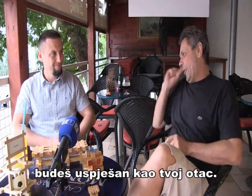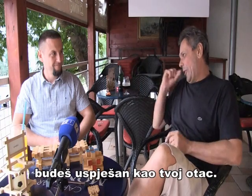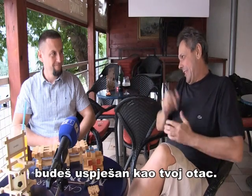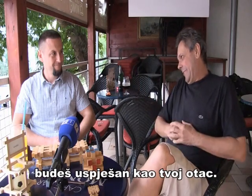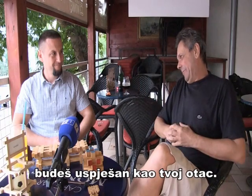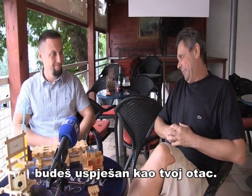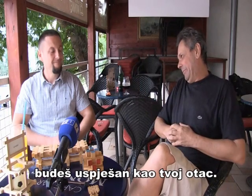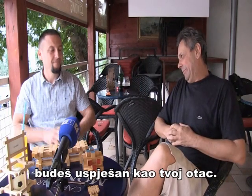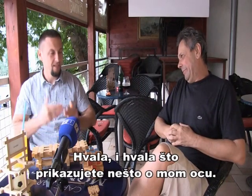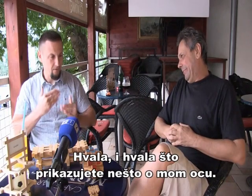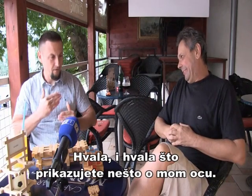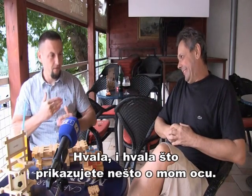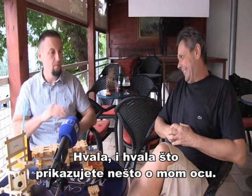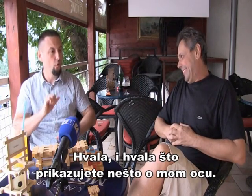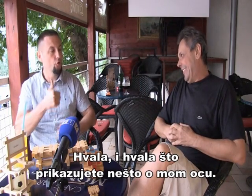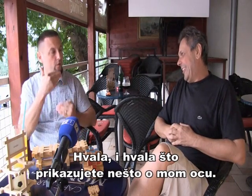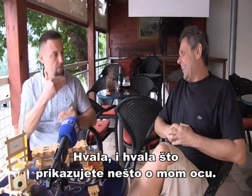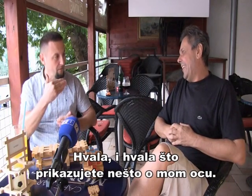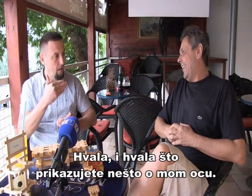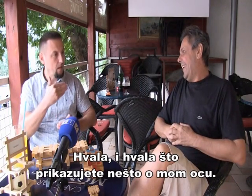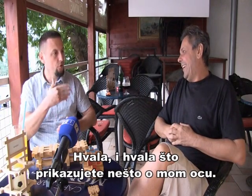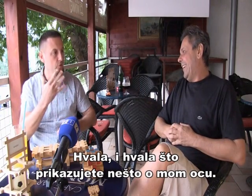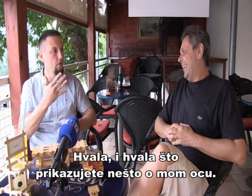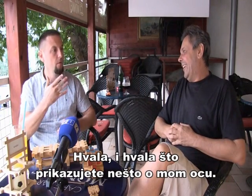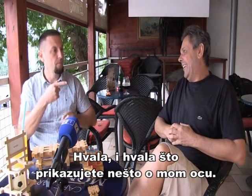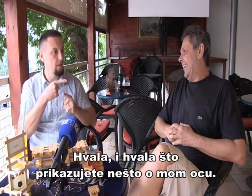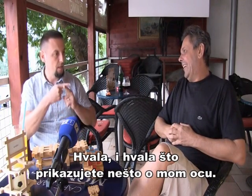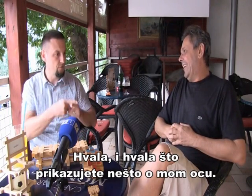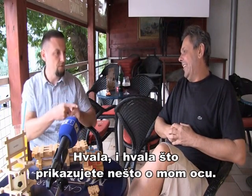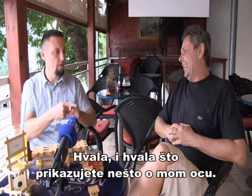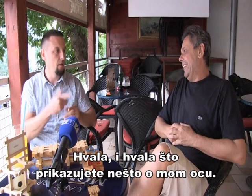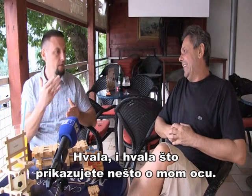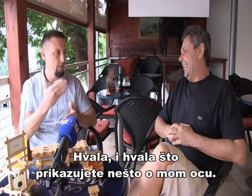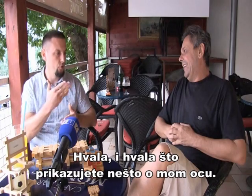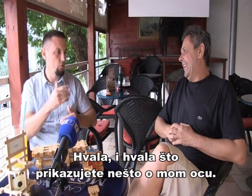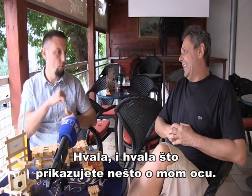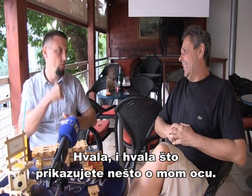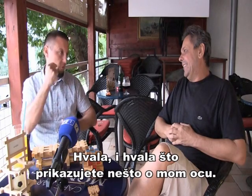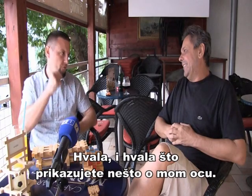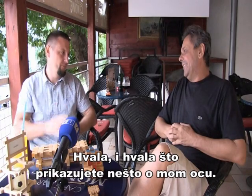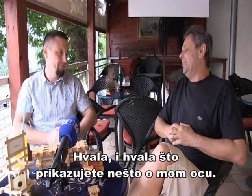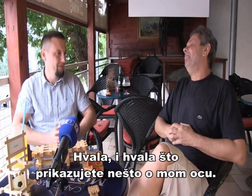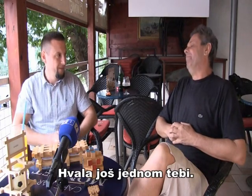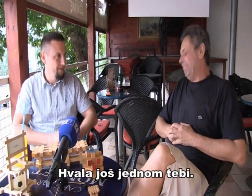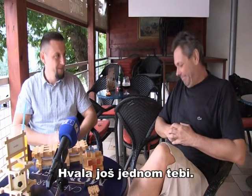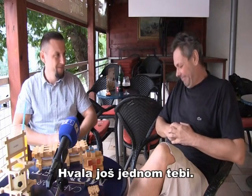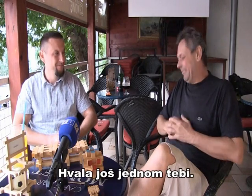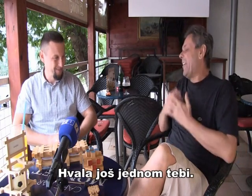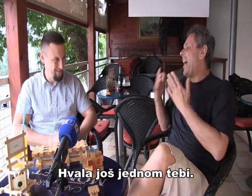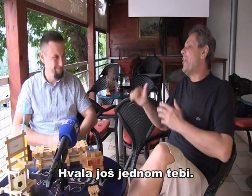otac. Hvala vam i još jednom hvala što prikazujete nešto o mom. Hvala još